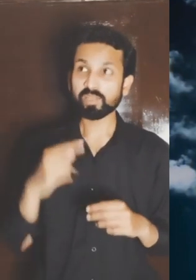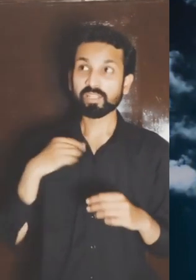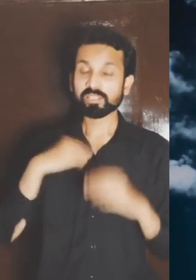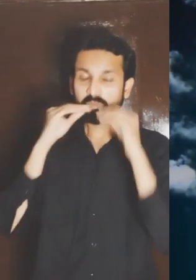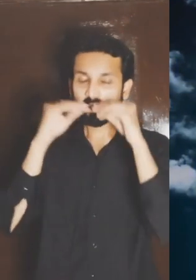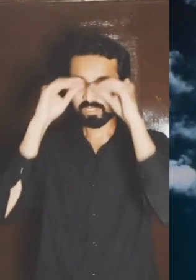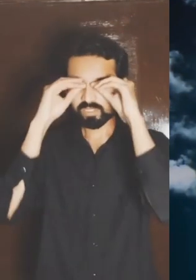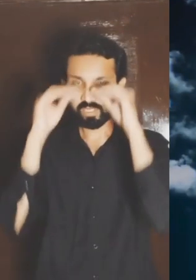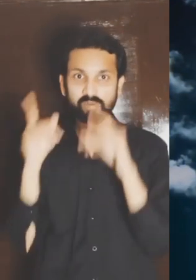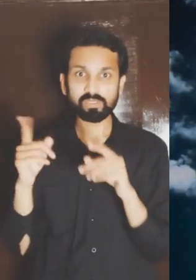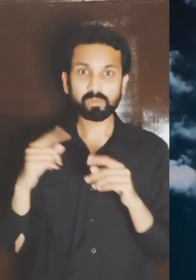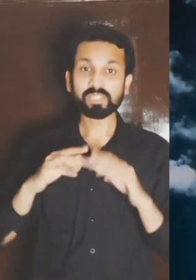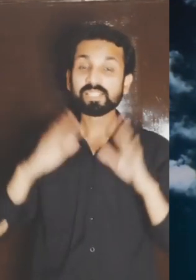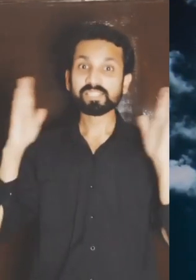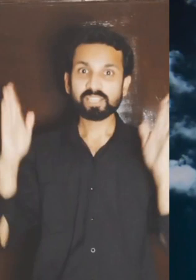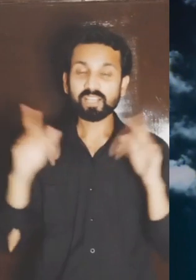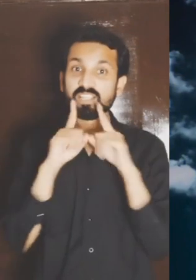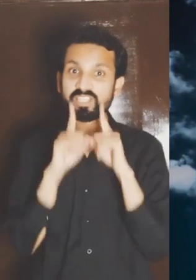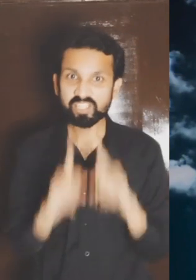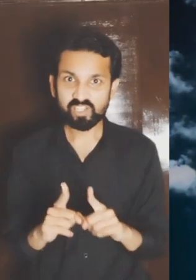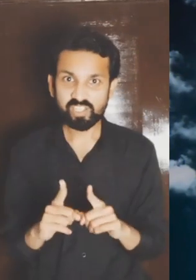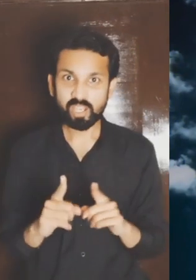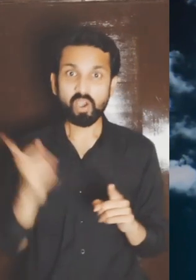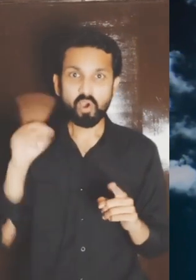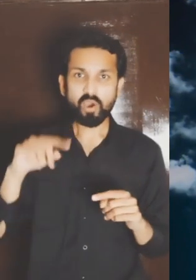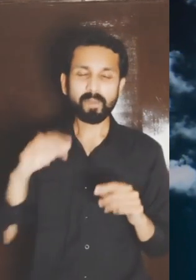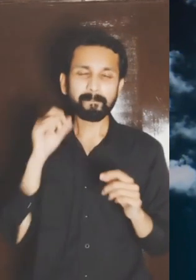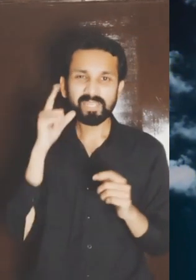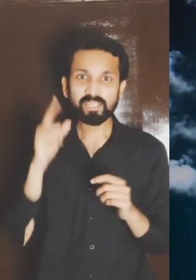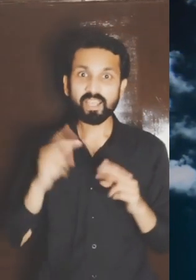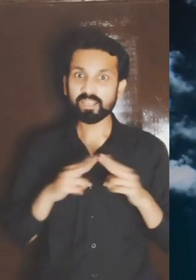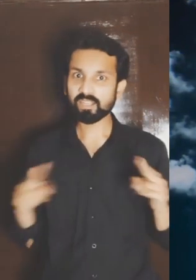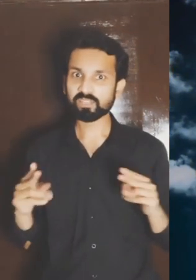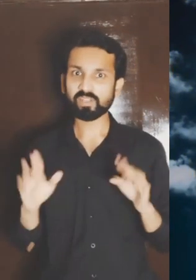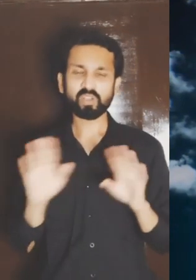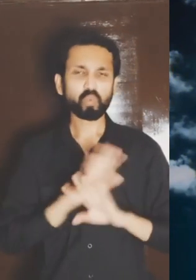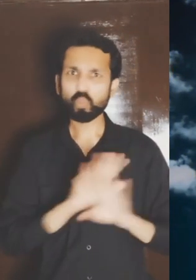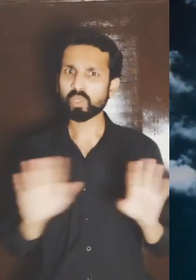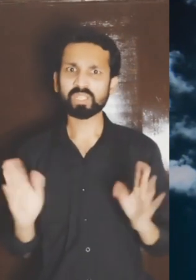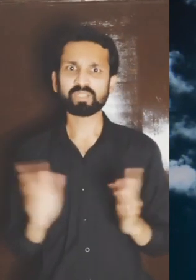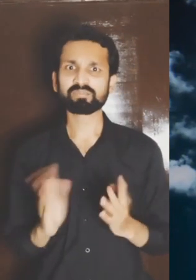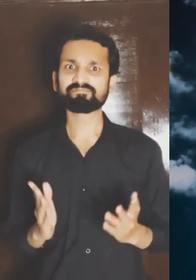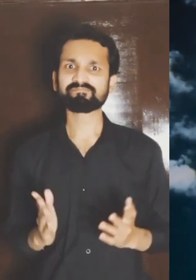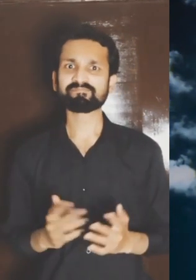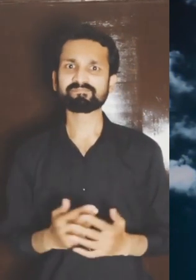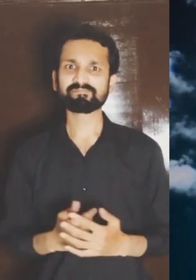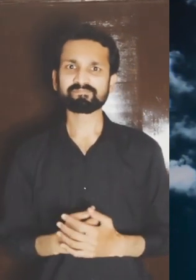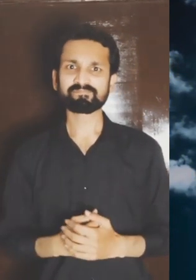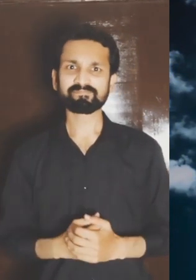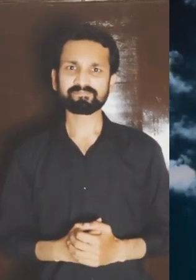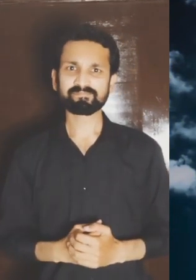उनको बताओ कि हुजूर सल्लल्लाहु अलैहि वसल्लम से ज्यादा सच्चा और मीठे अखलाक वाला कोई ना था।